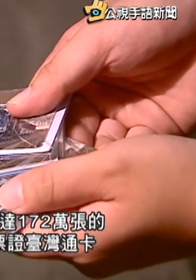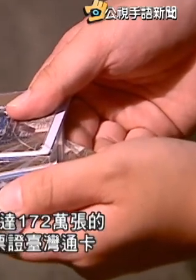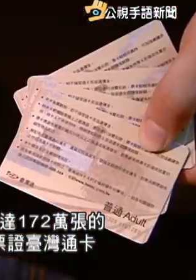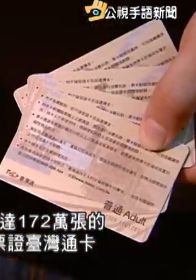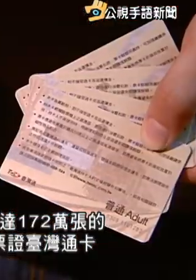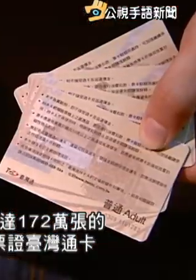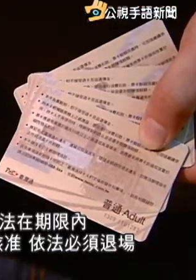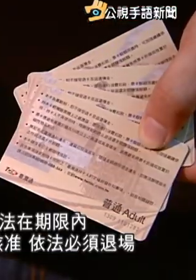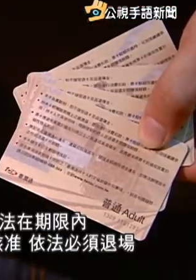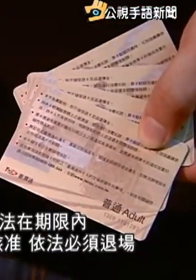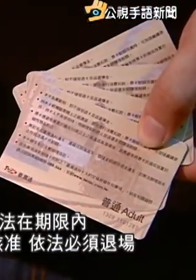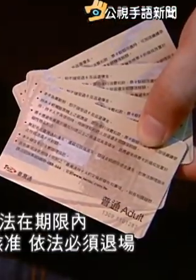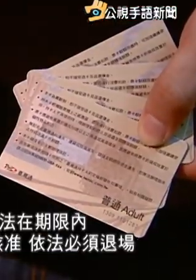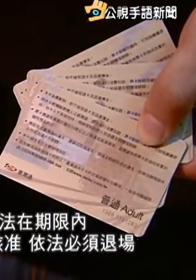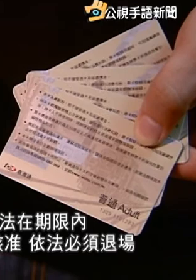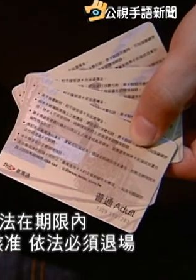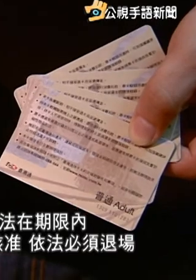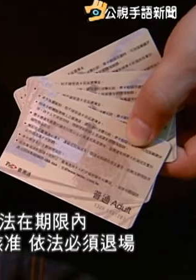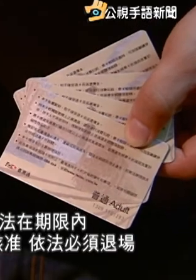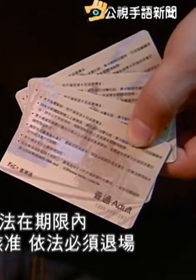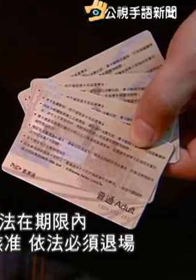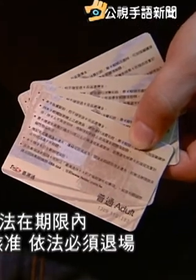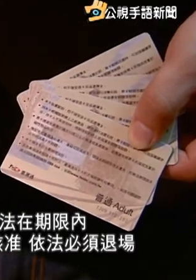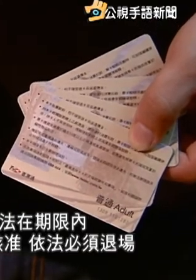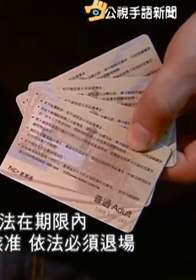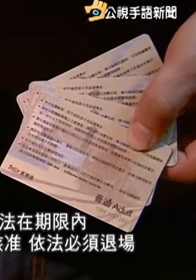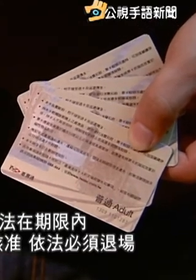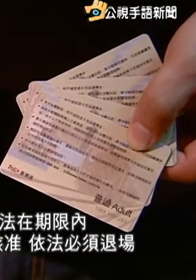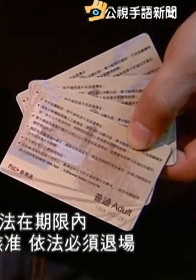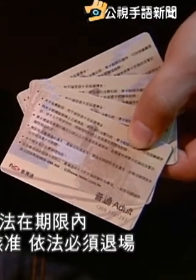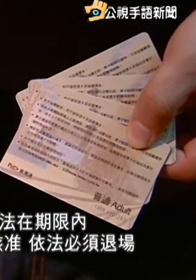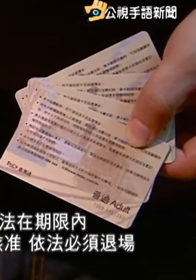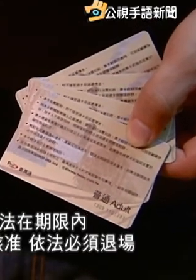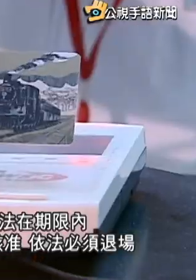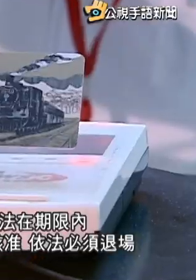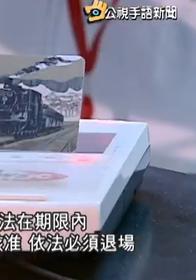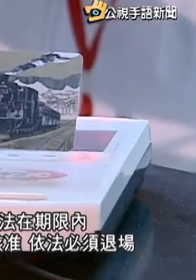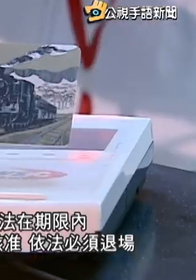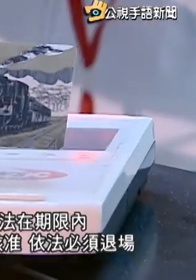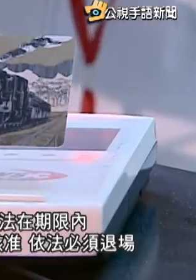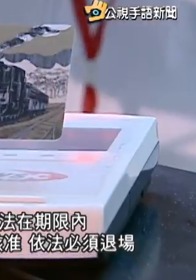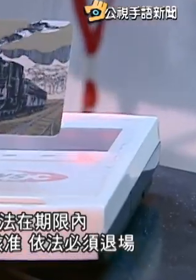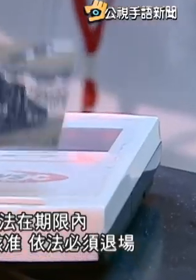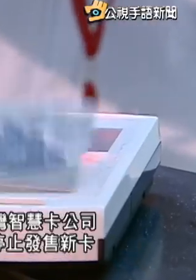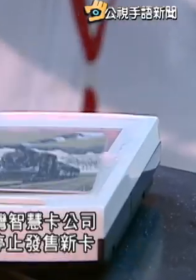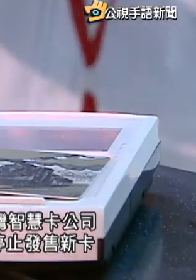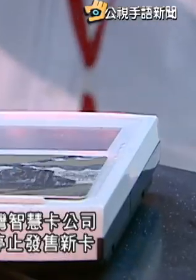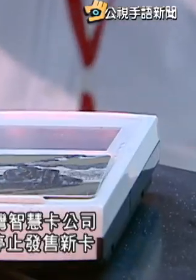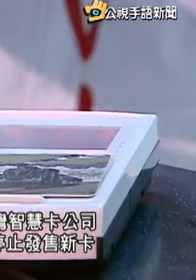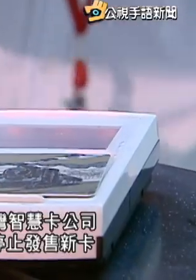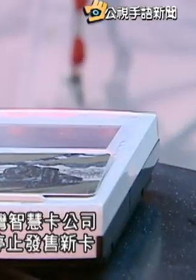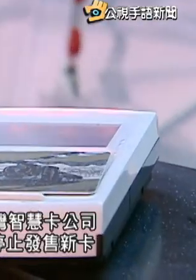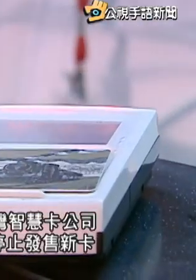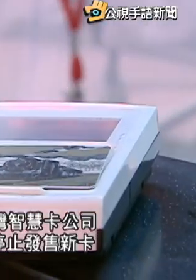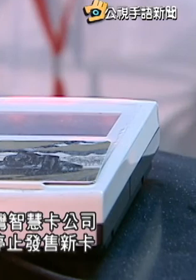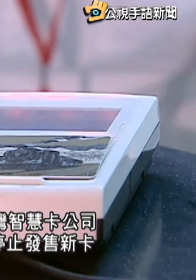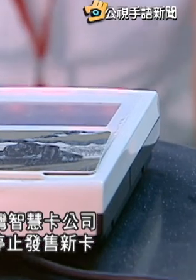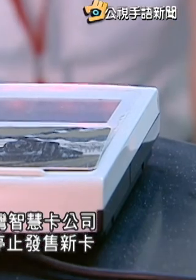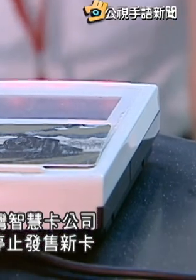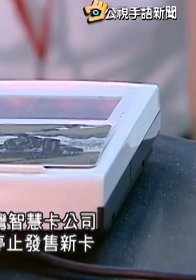通卡，因为能依法在期限内取得经营业务核准，依法必须退场。发卡的台湾智慧卡公司日前公告